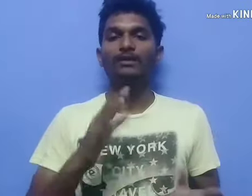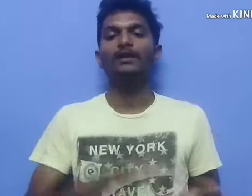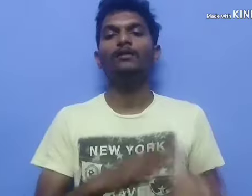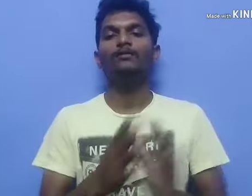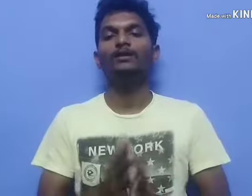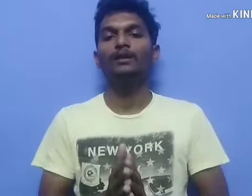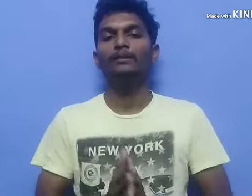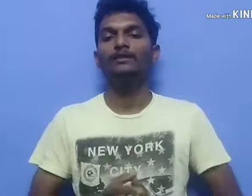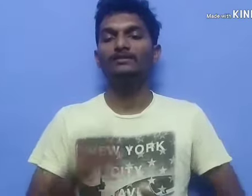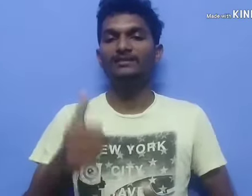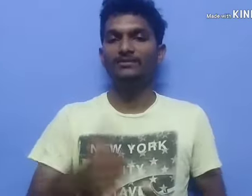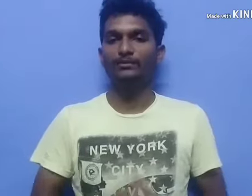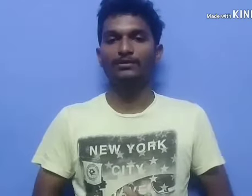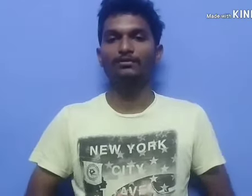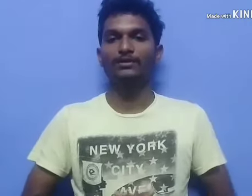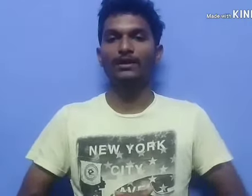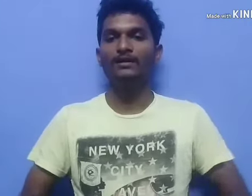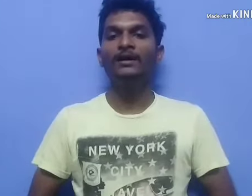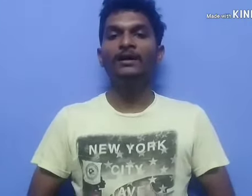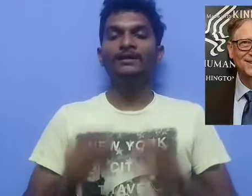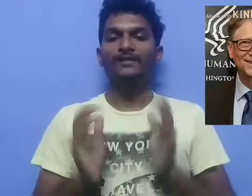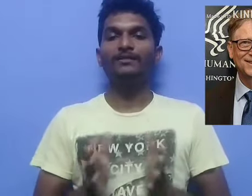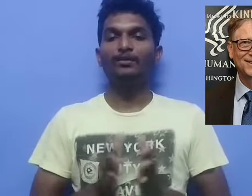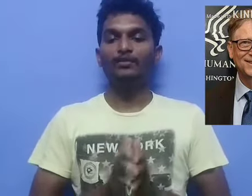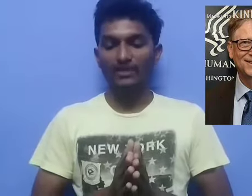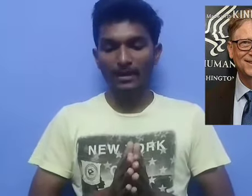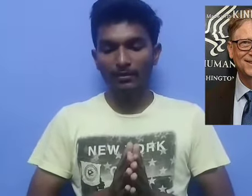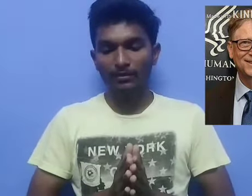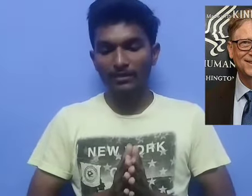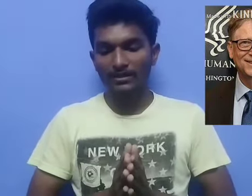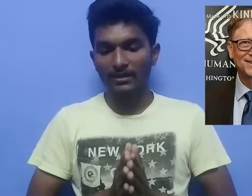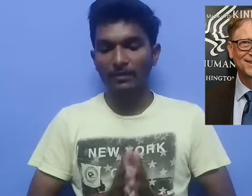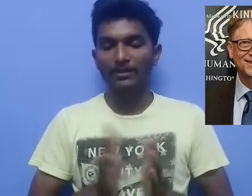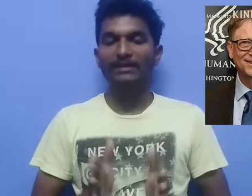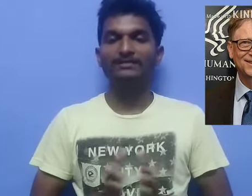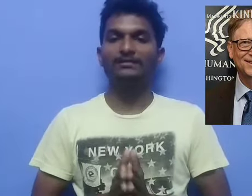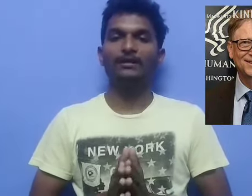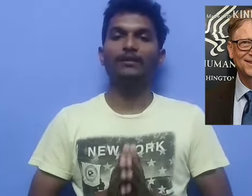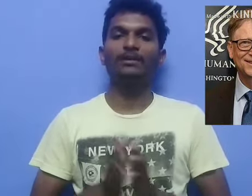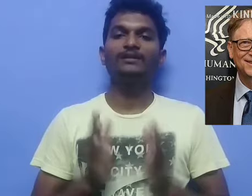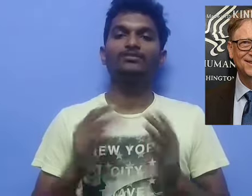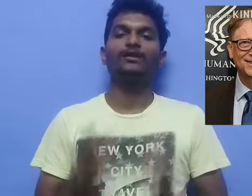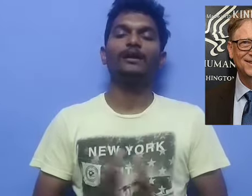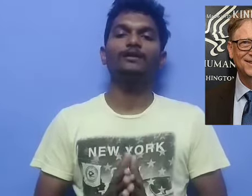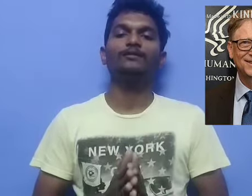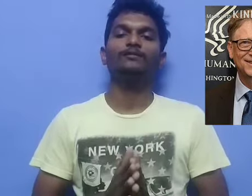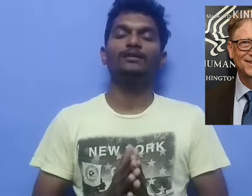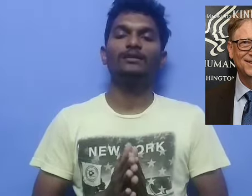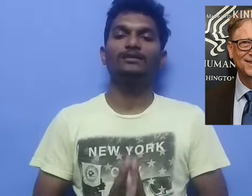அதனால் அவருக்கு வந்து என்ன பார்த்தீங்கன்னா சிக்ஸ்த் கொஸ்டின் கொடுத்துருக்காங்க. செவன்த் கொஸ்டின் யார் அப்படின்னு பார்த்தீங்கன்னா பில்கேட்ஸ். பில்கேட்ஸ் உங்களுக்கு யாருக்காலுமே தெரிஞ்சது